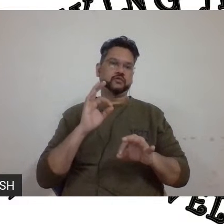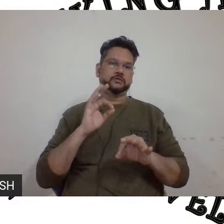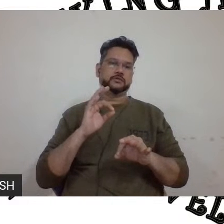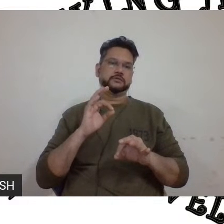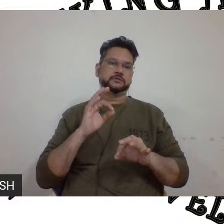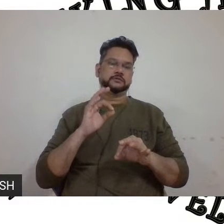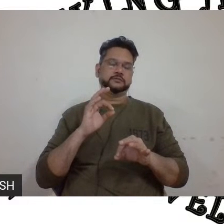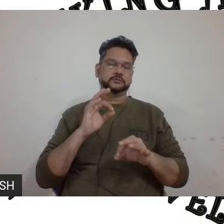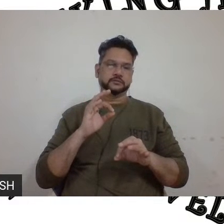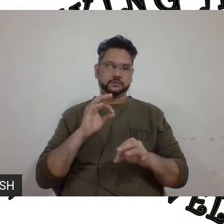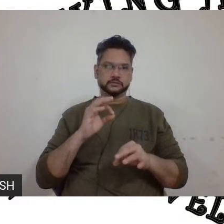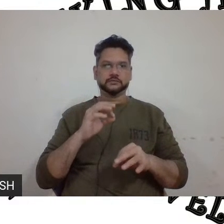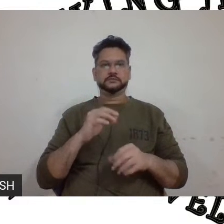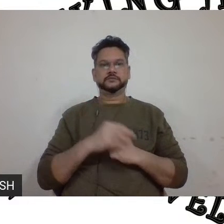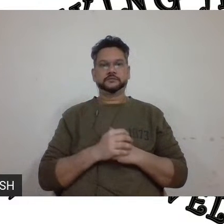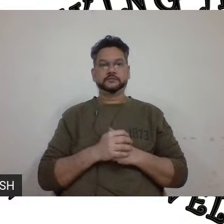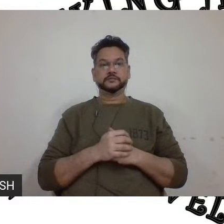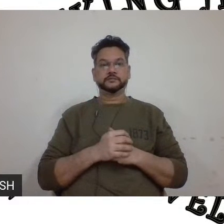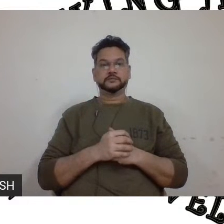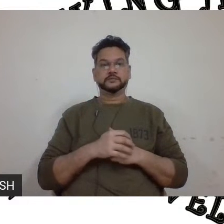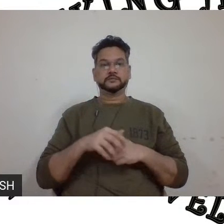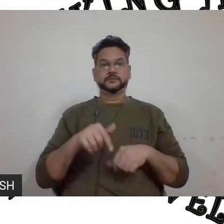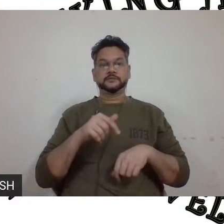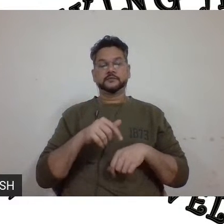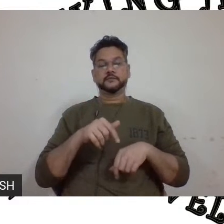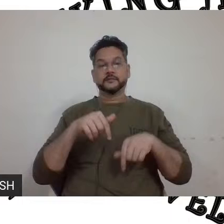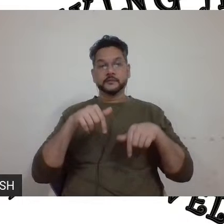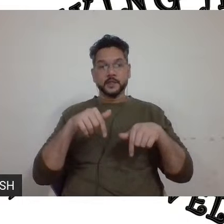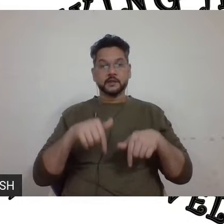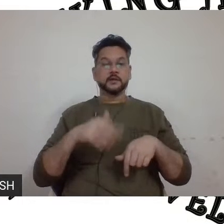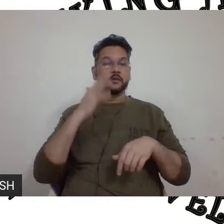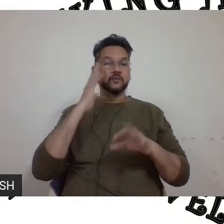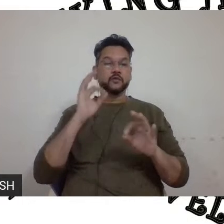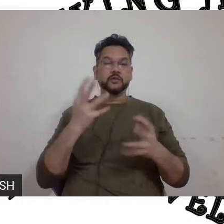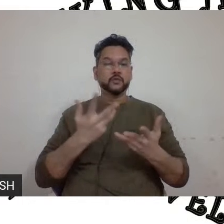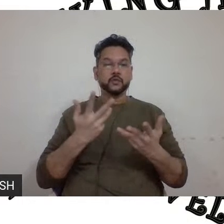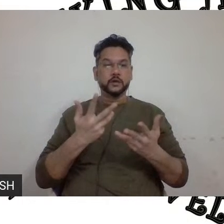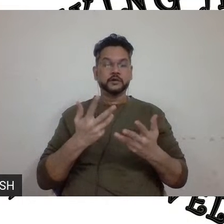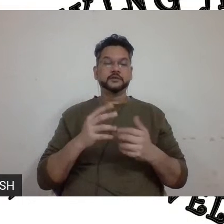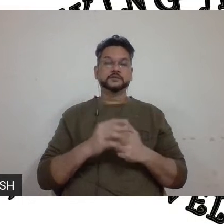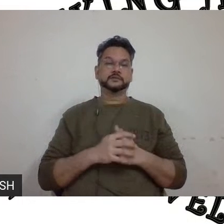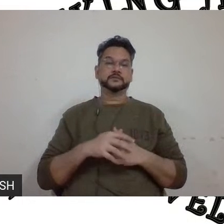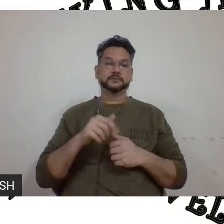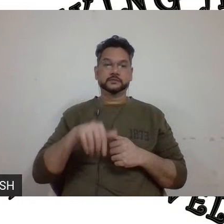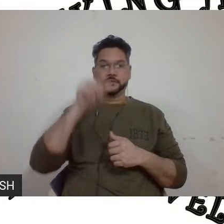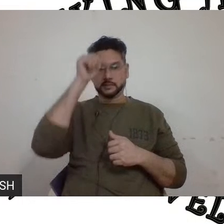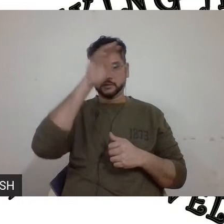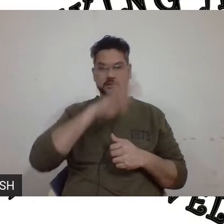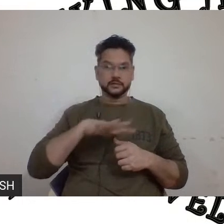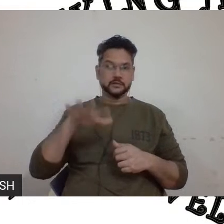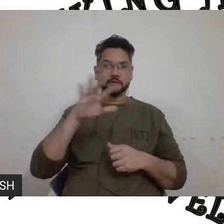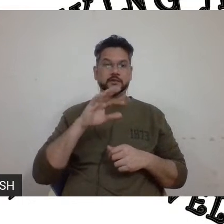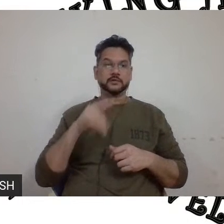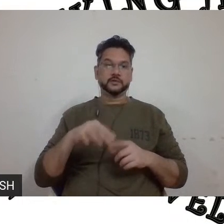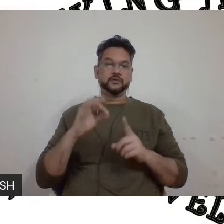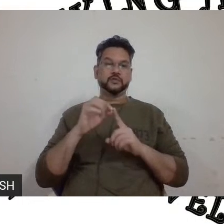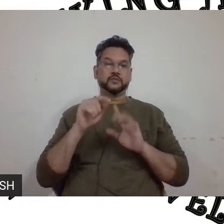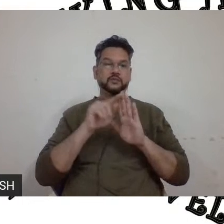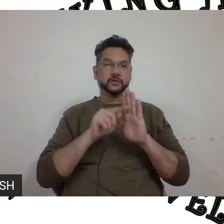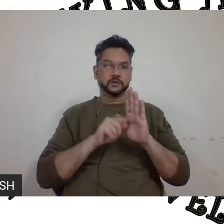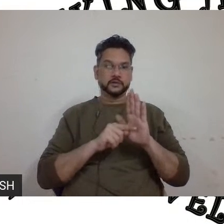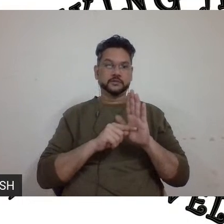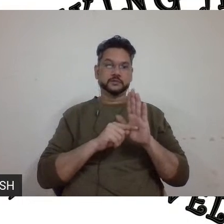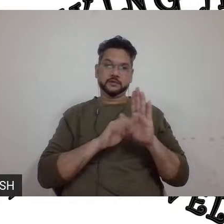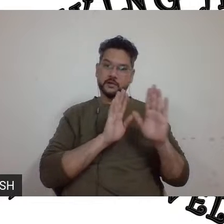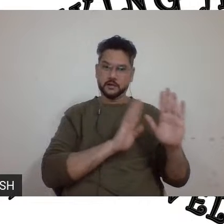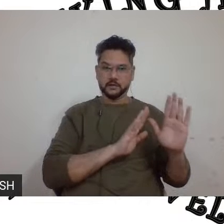यह भी है कि हम यह भी समझें कि देश के पॉलिसी और पॉलिसी एंड रियलिटी में